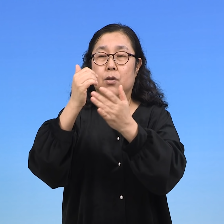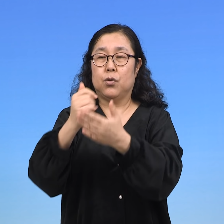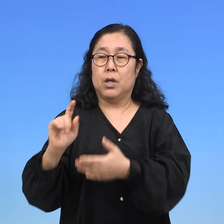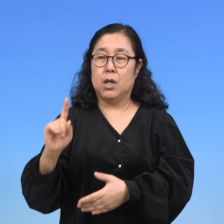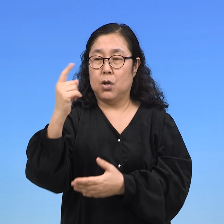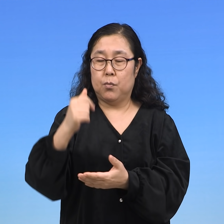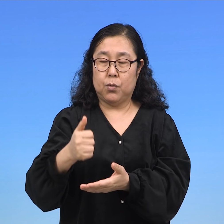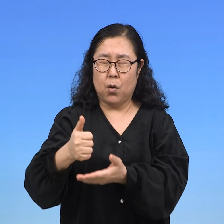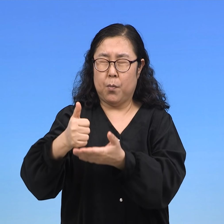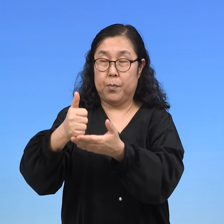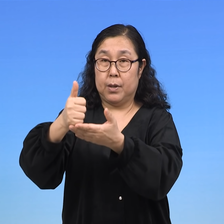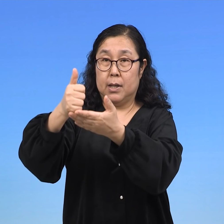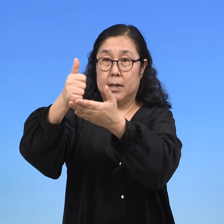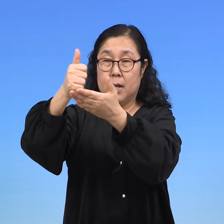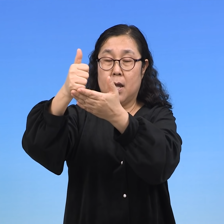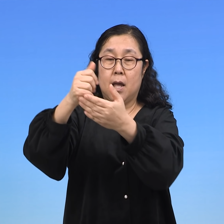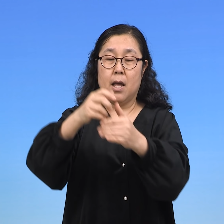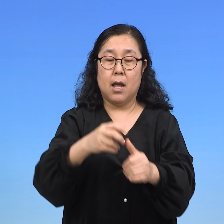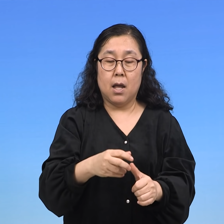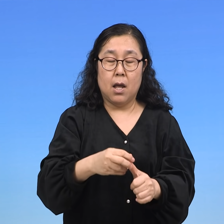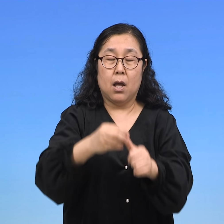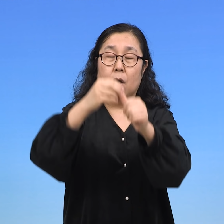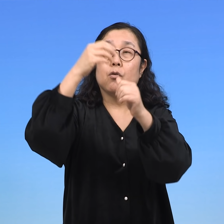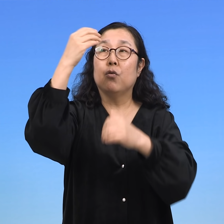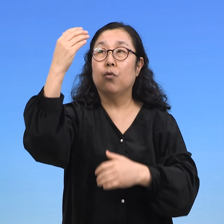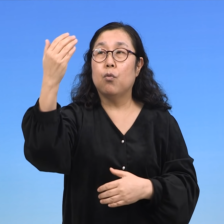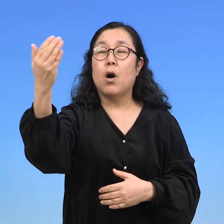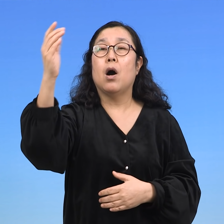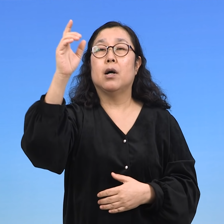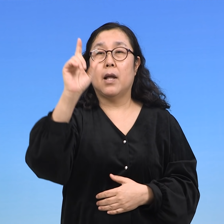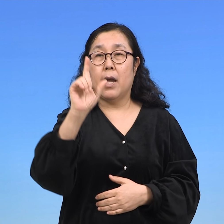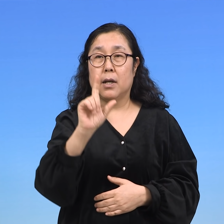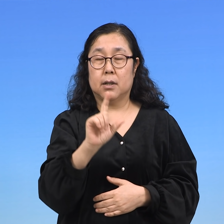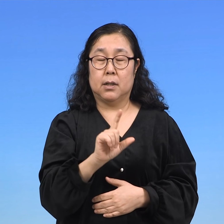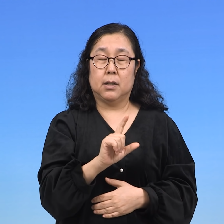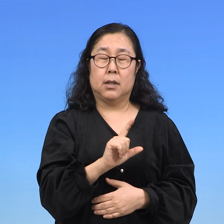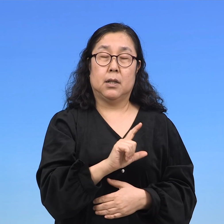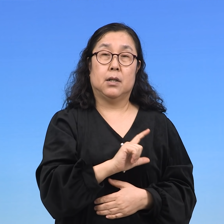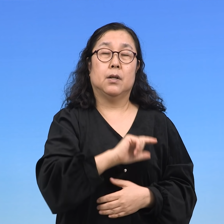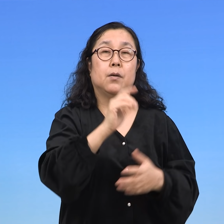예수 이름 높이세. 구원의 그 이름,